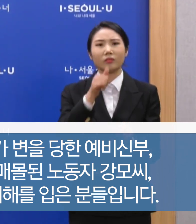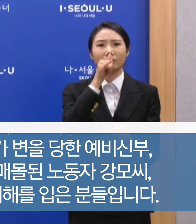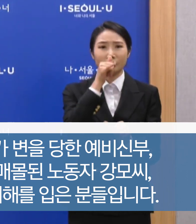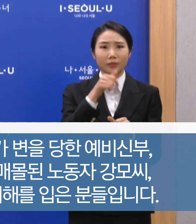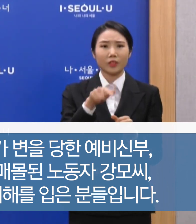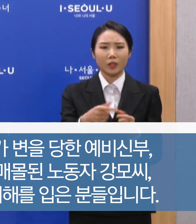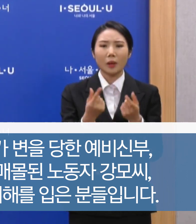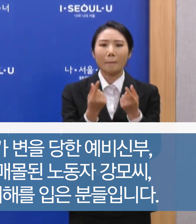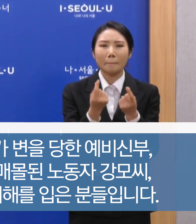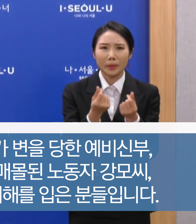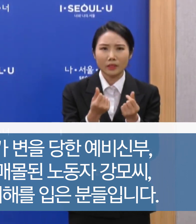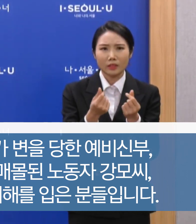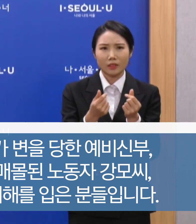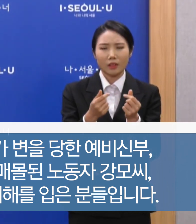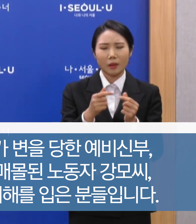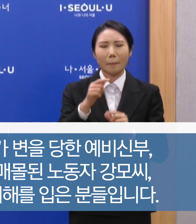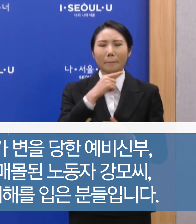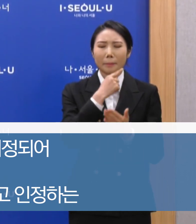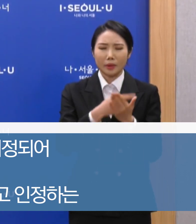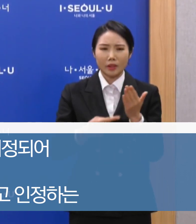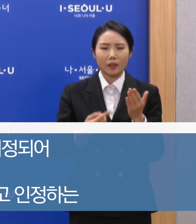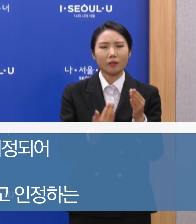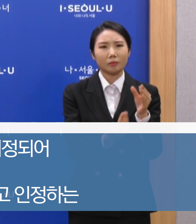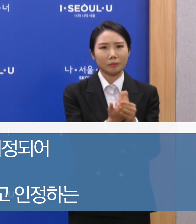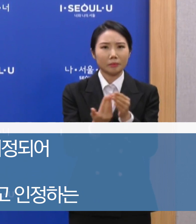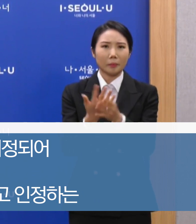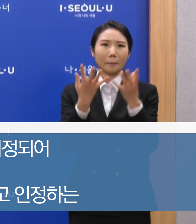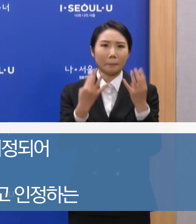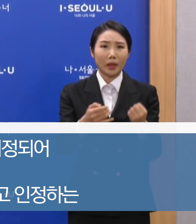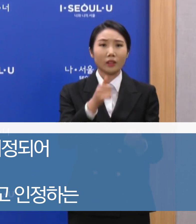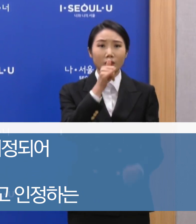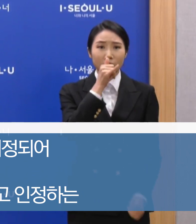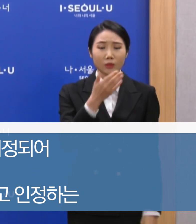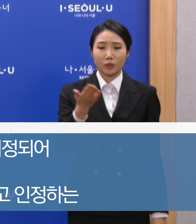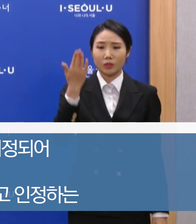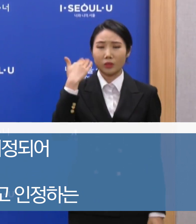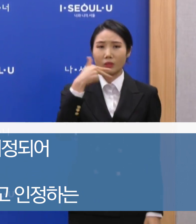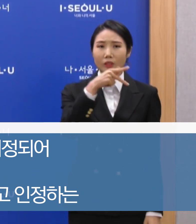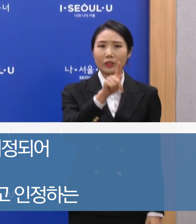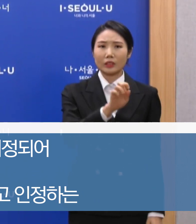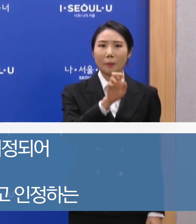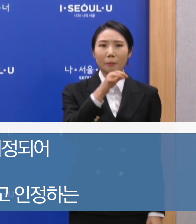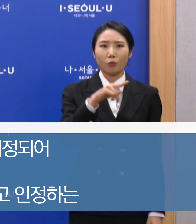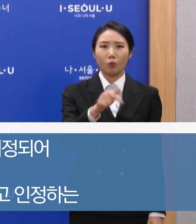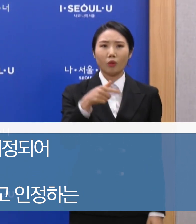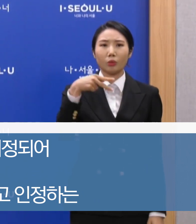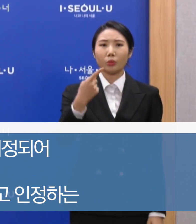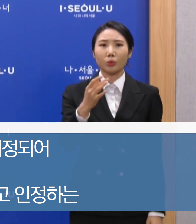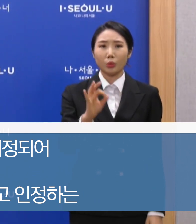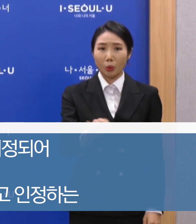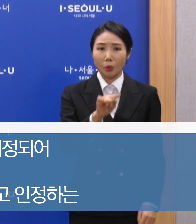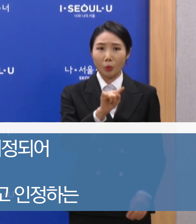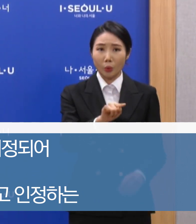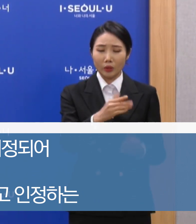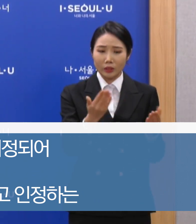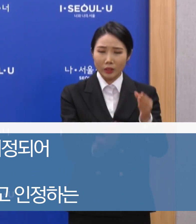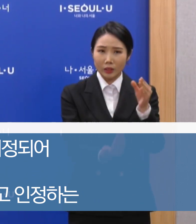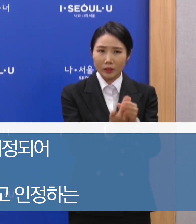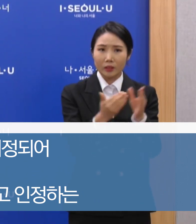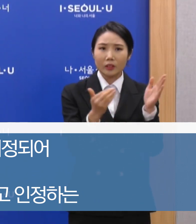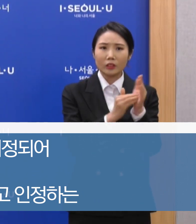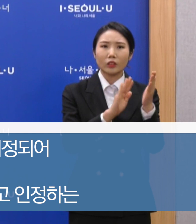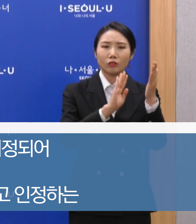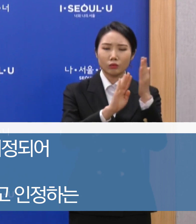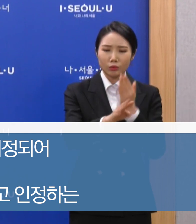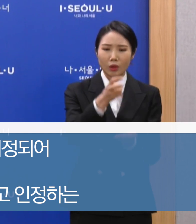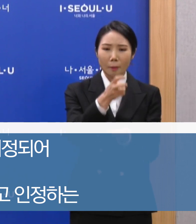원인으로 피해를 입은 분들입니다. 잠원동 사고 이후에 건축물 관리법이 제정이 돼서 해체 허가